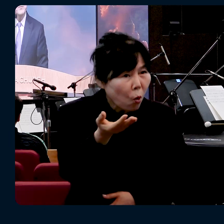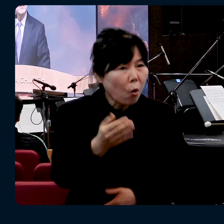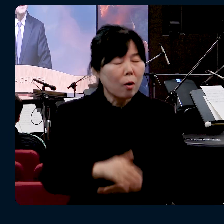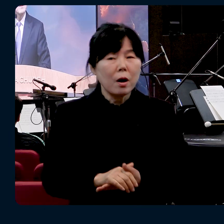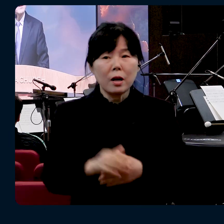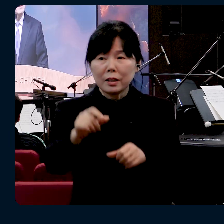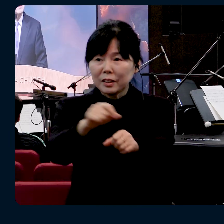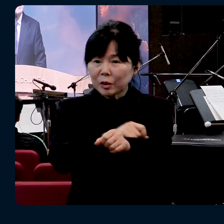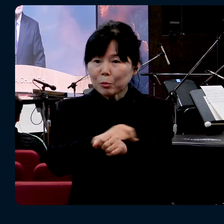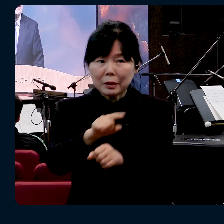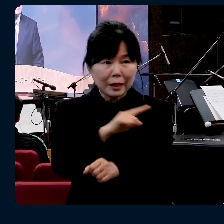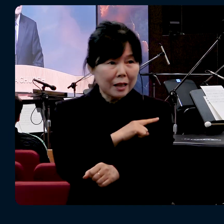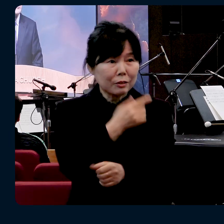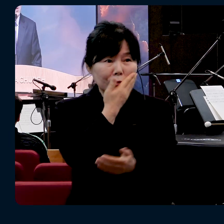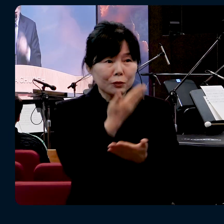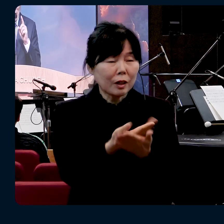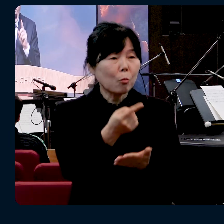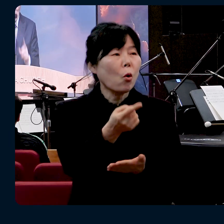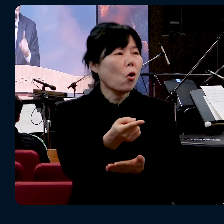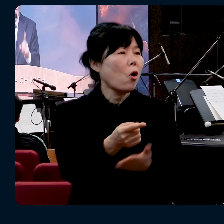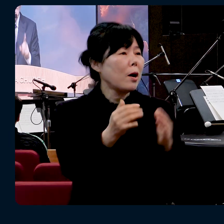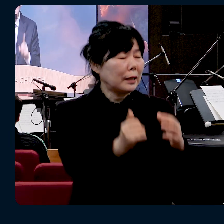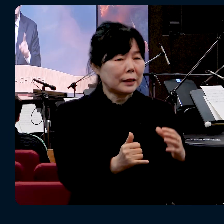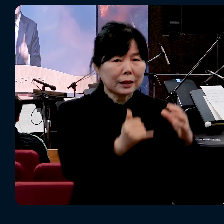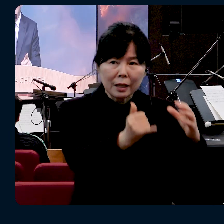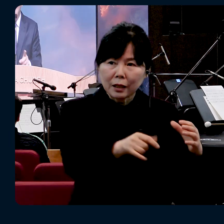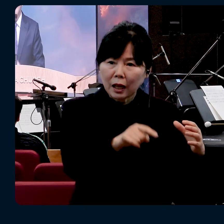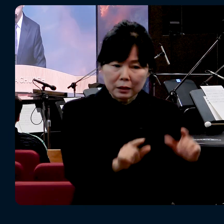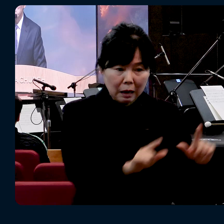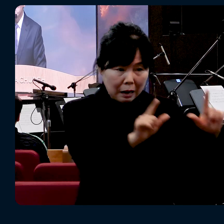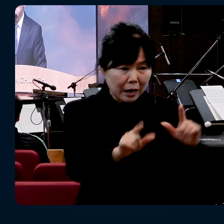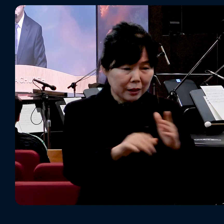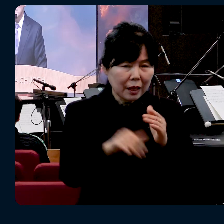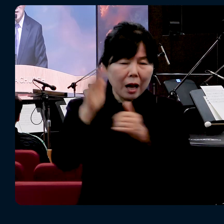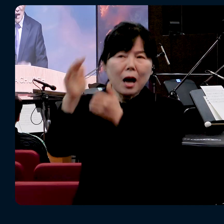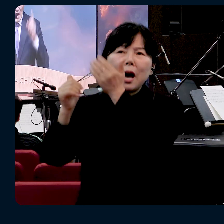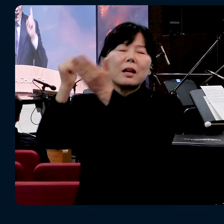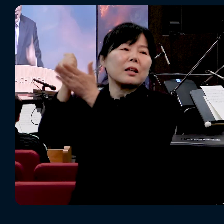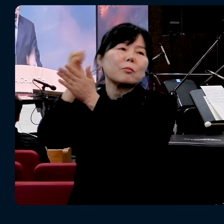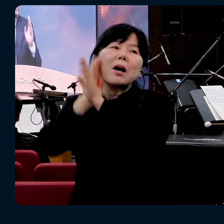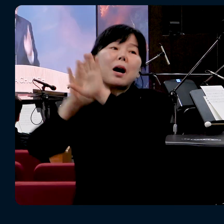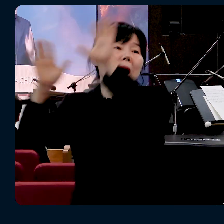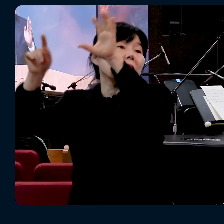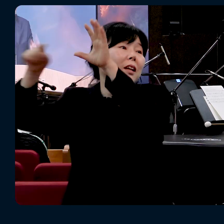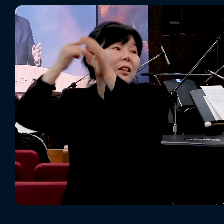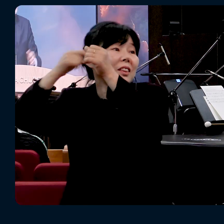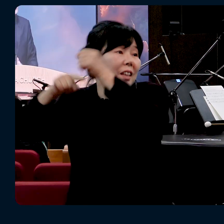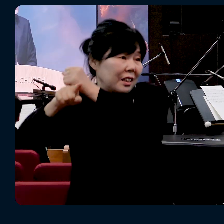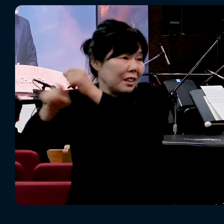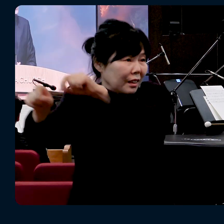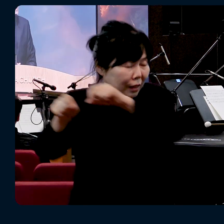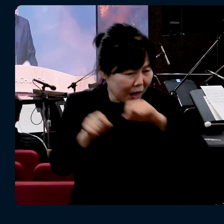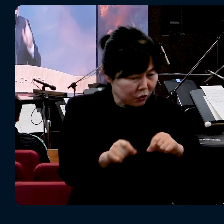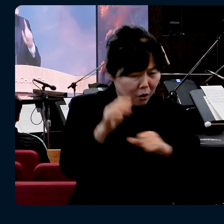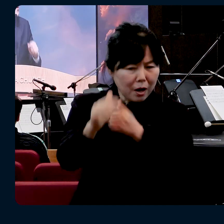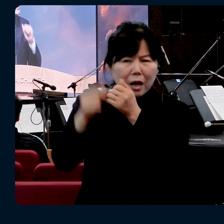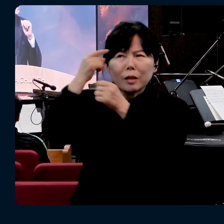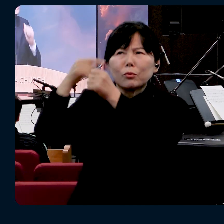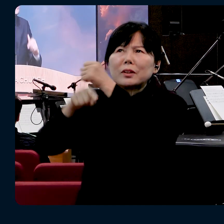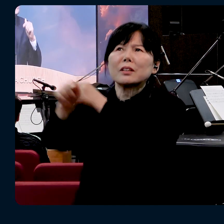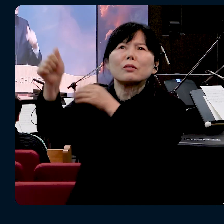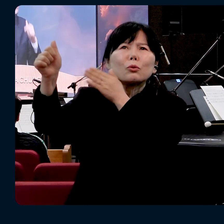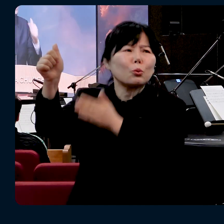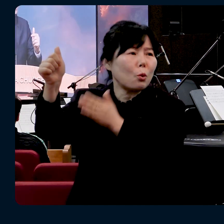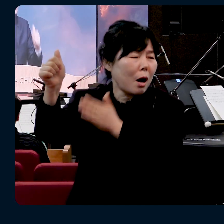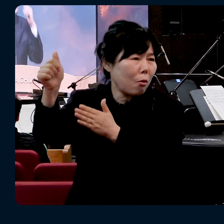특별히 이 땅에서 하늘의 뜻을 정하고 하나님의 뜻을 구하면서